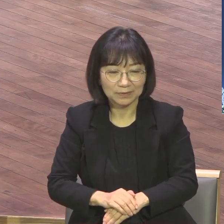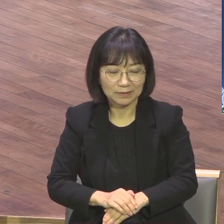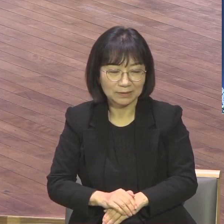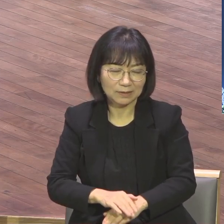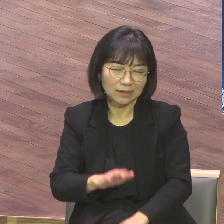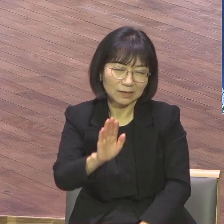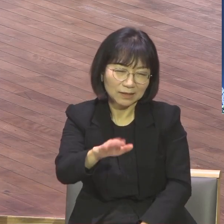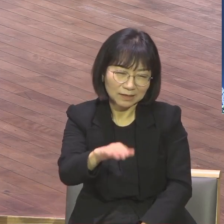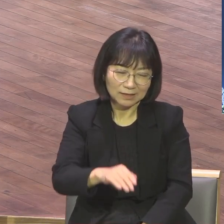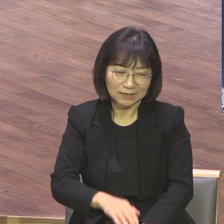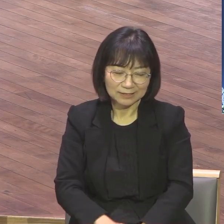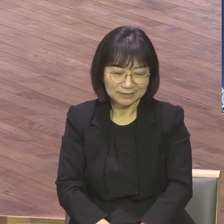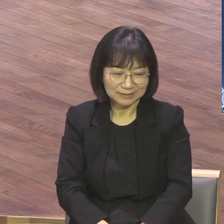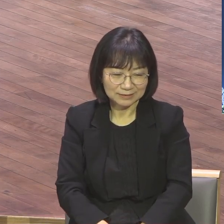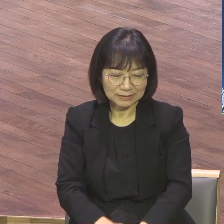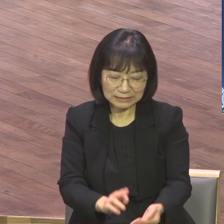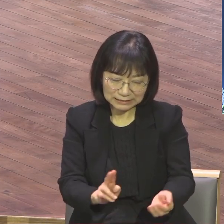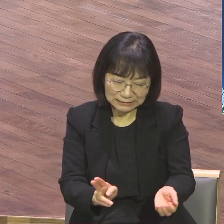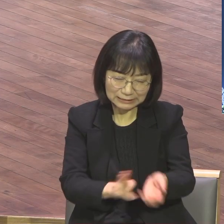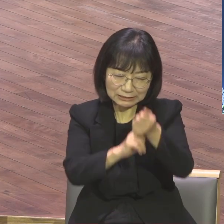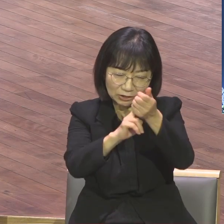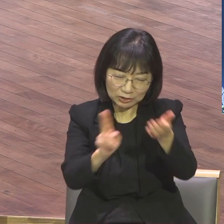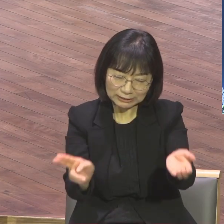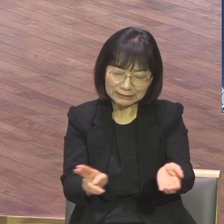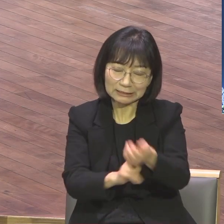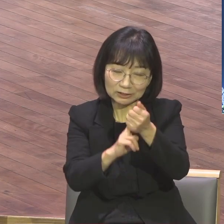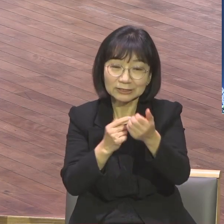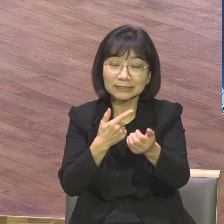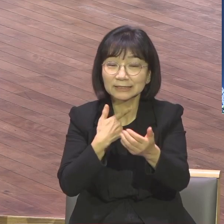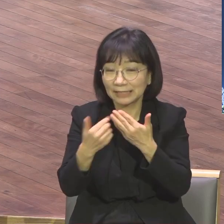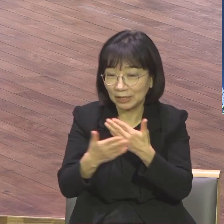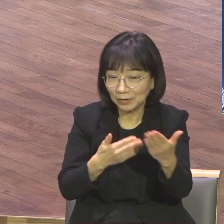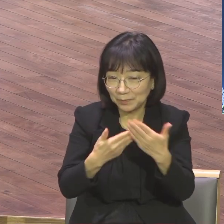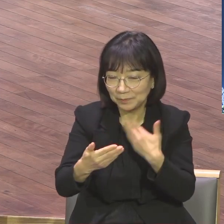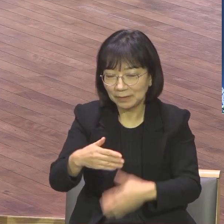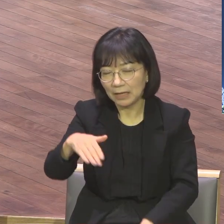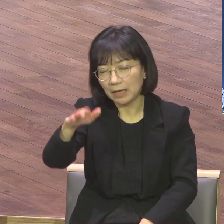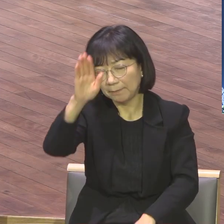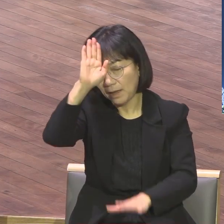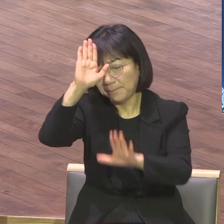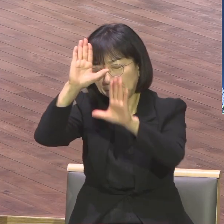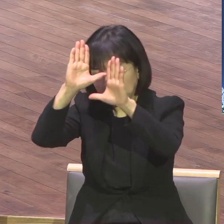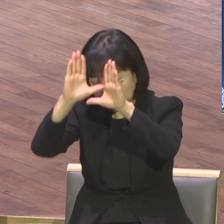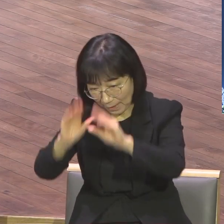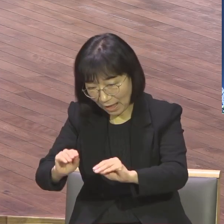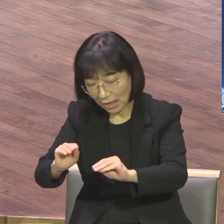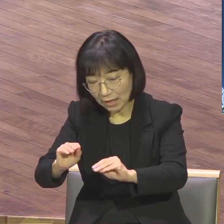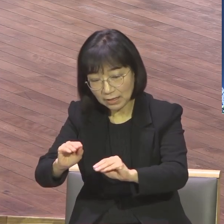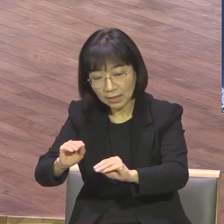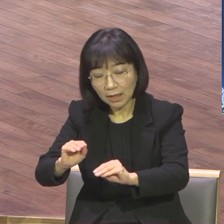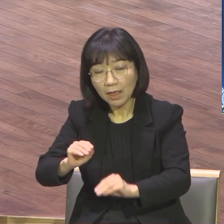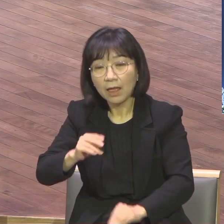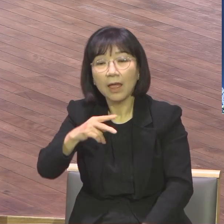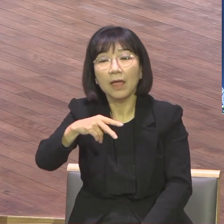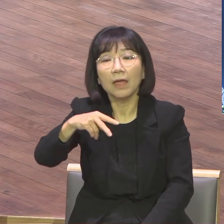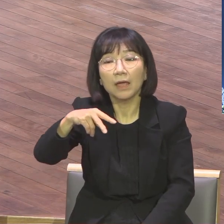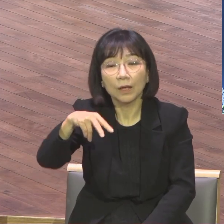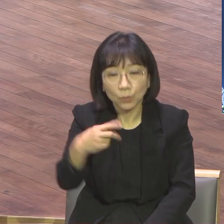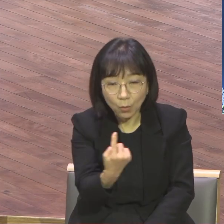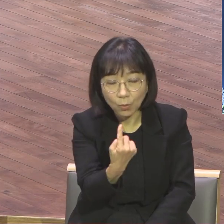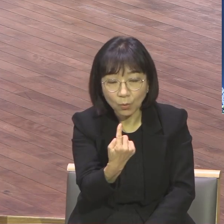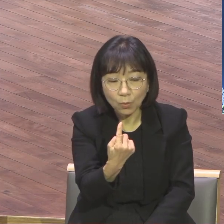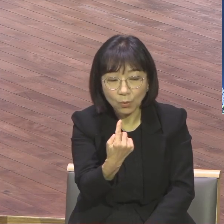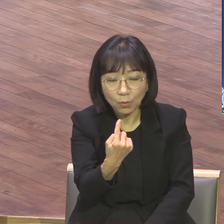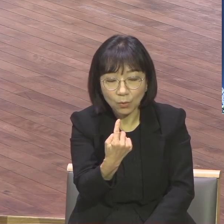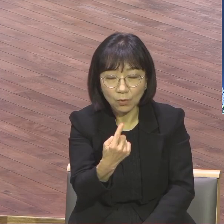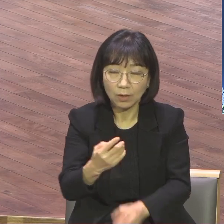기적을 보고 병고침을 체험을 한다 할지라도 하나님의 말씀,